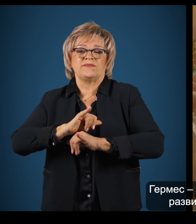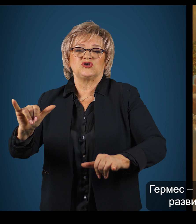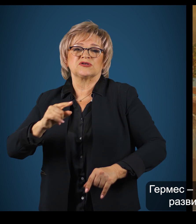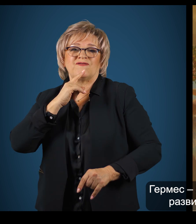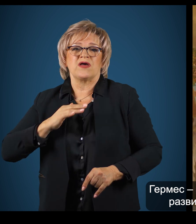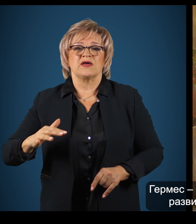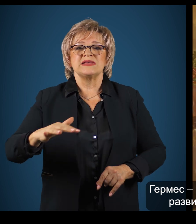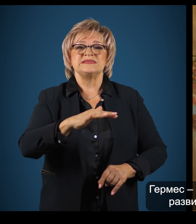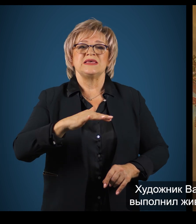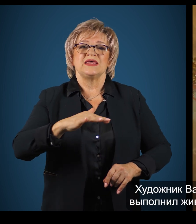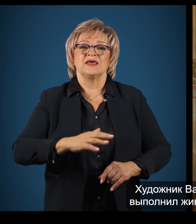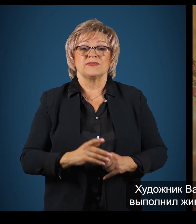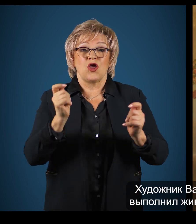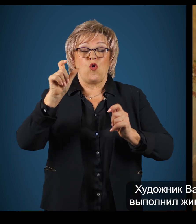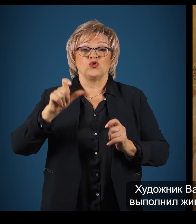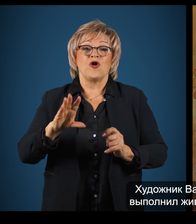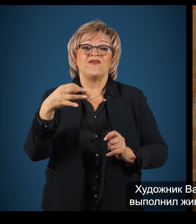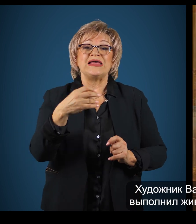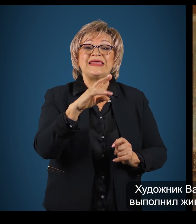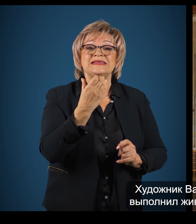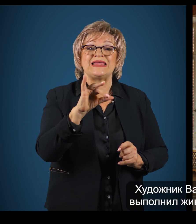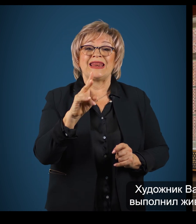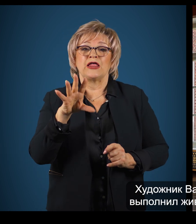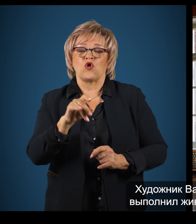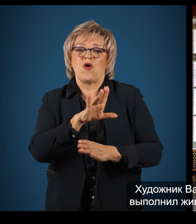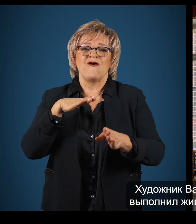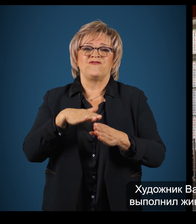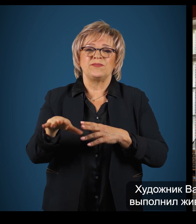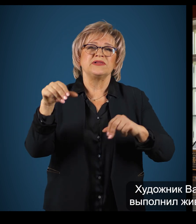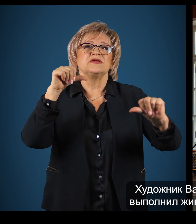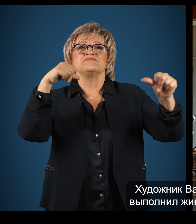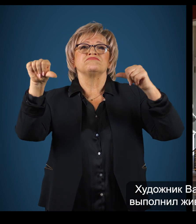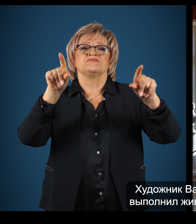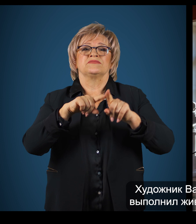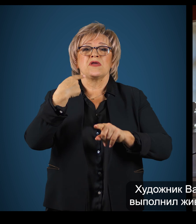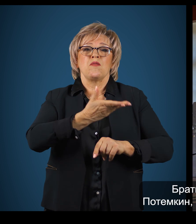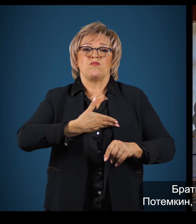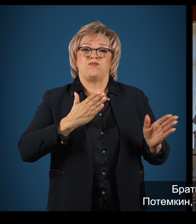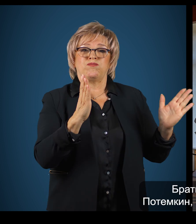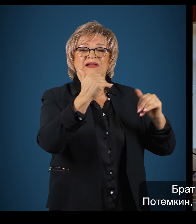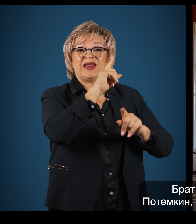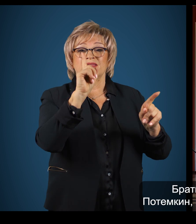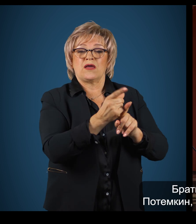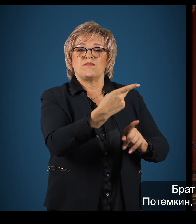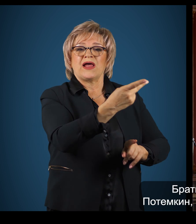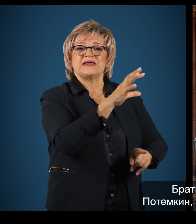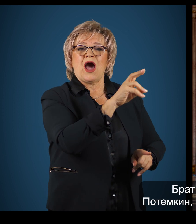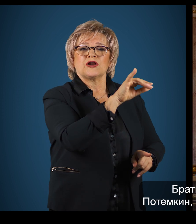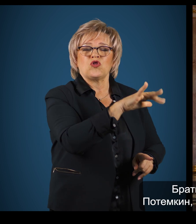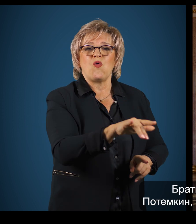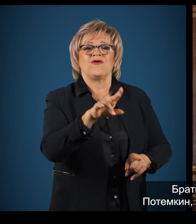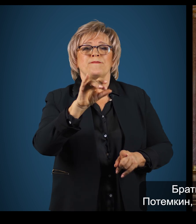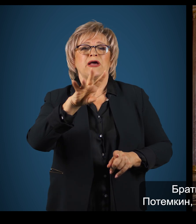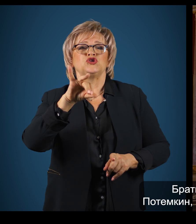России художник Василий Нестеренко выполнил живописные портреты братья орловы